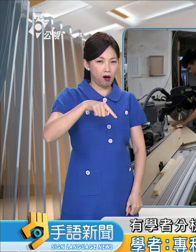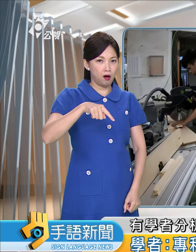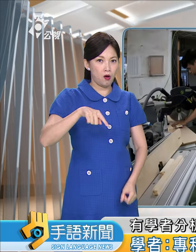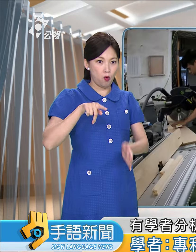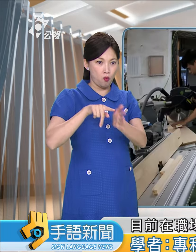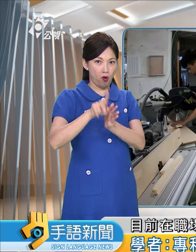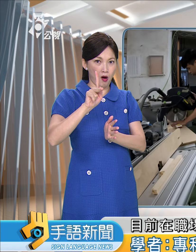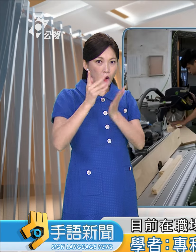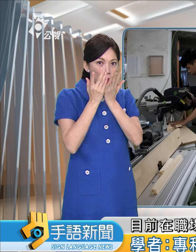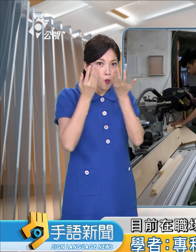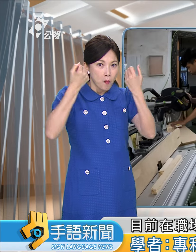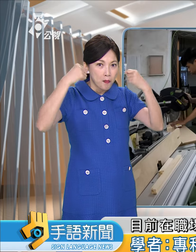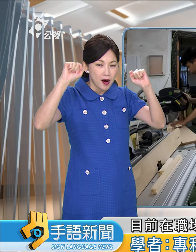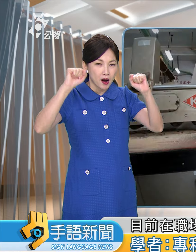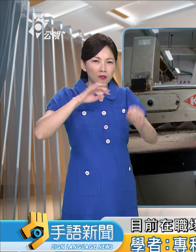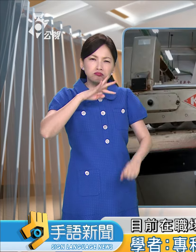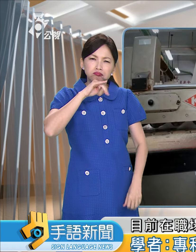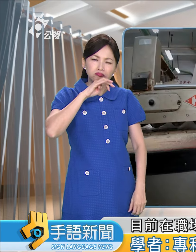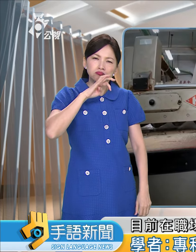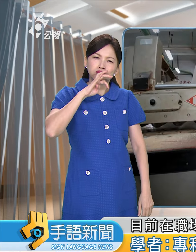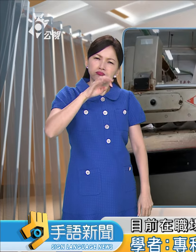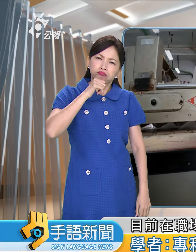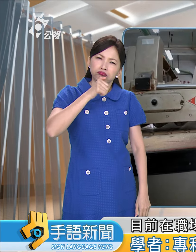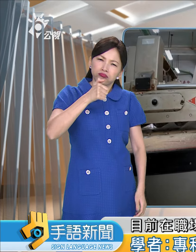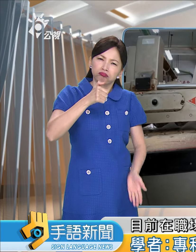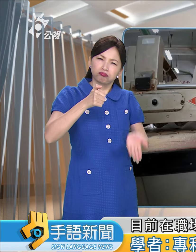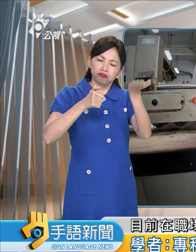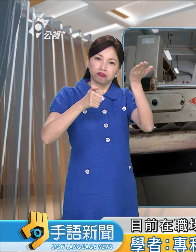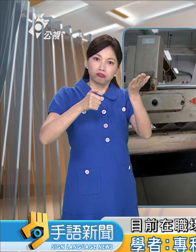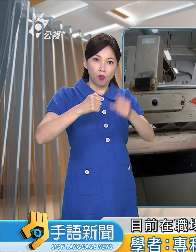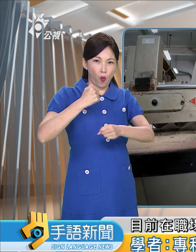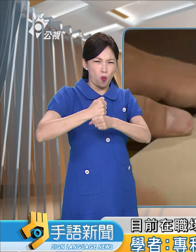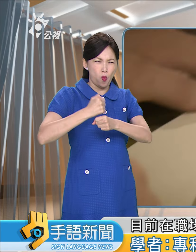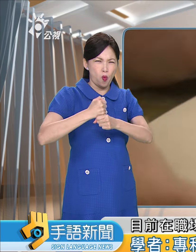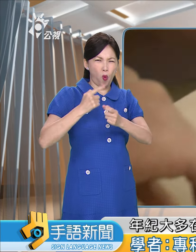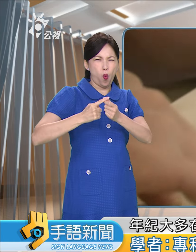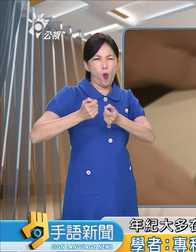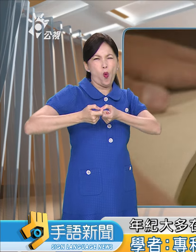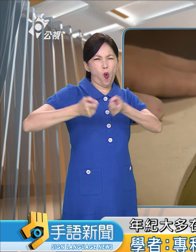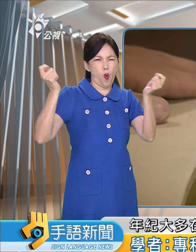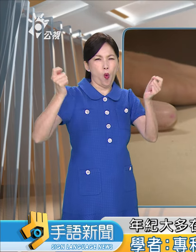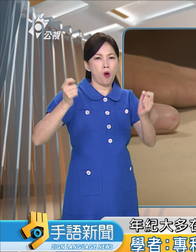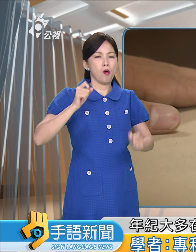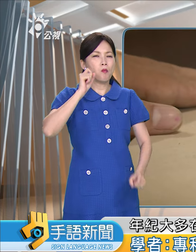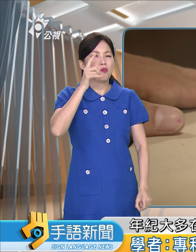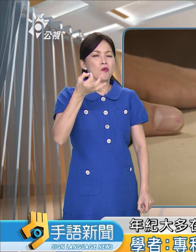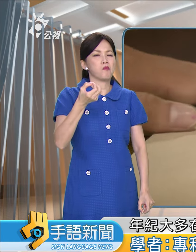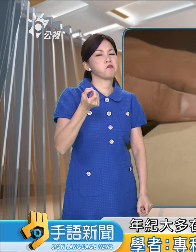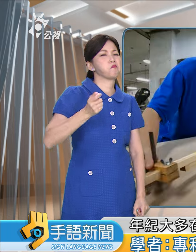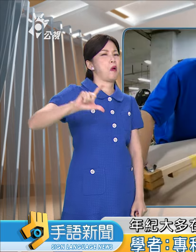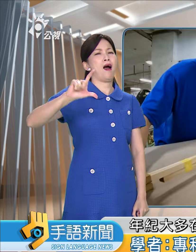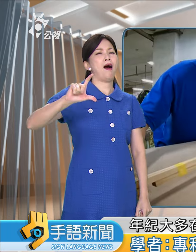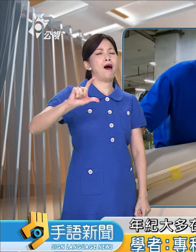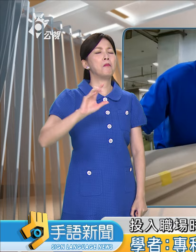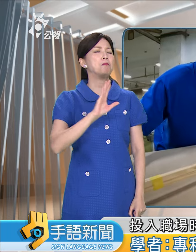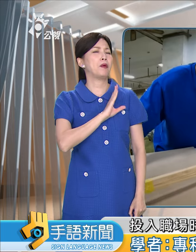目前在职场中拥有专科学历的人，年纪大多在中年以上，投入职场时